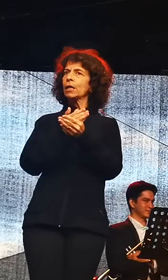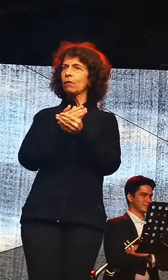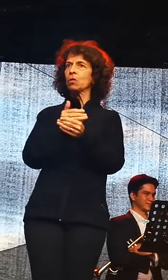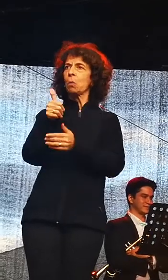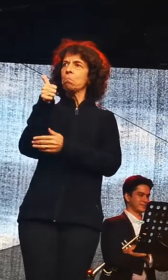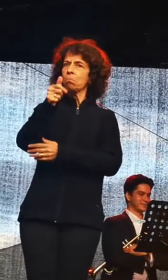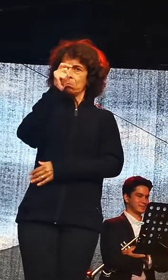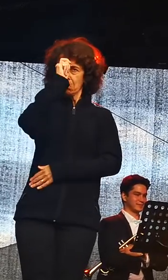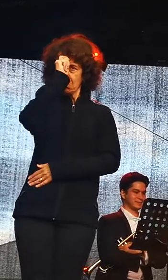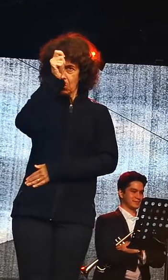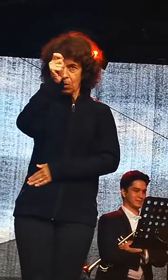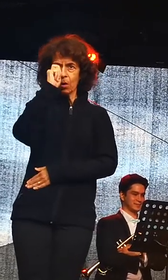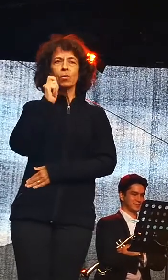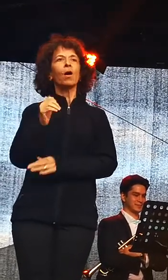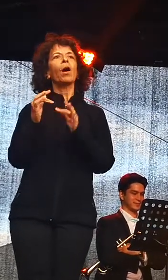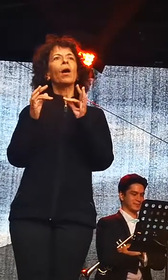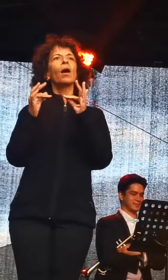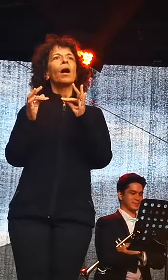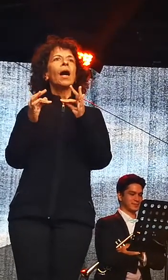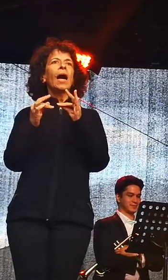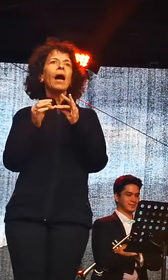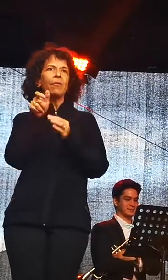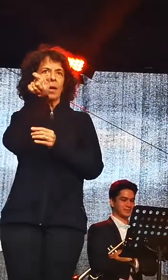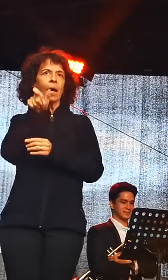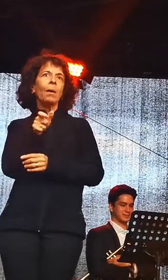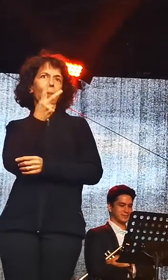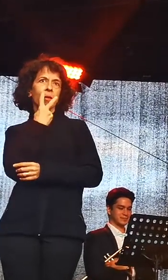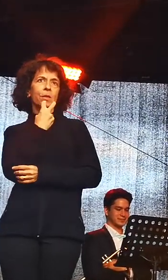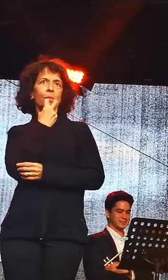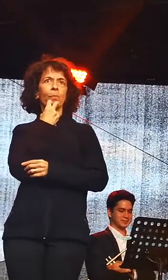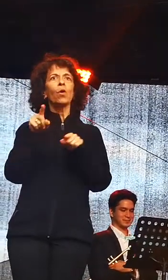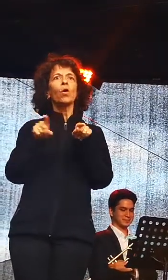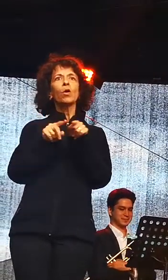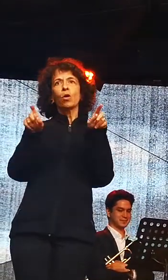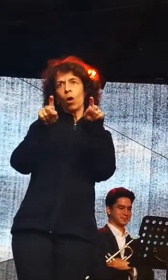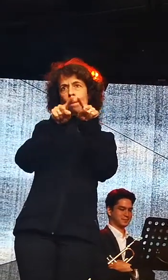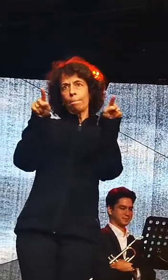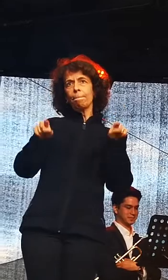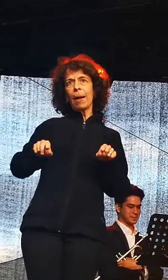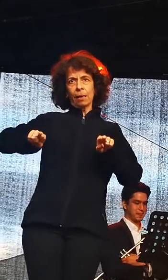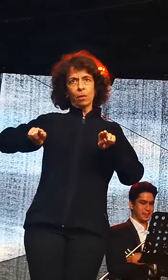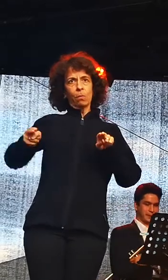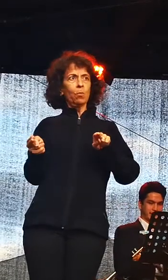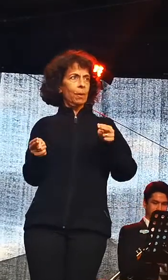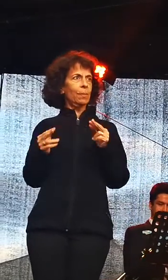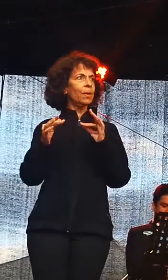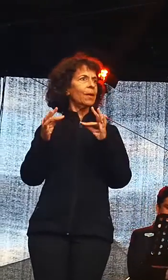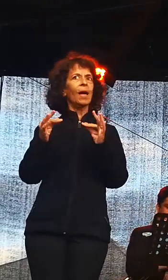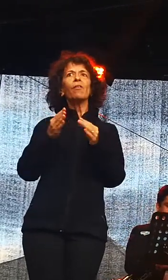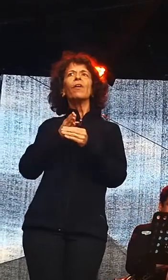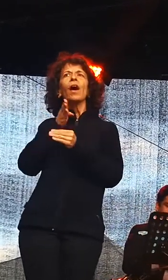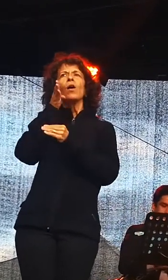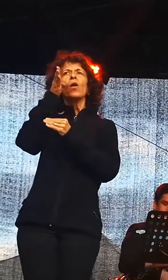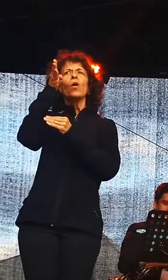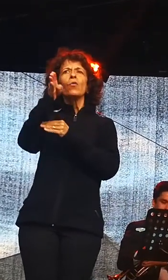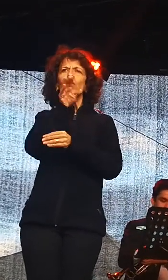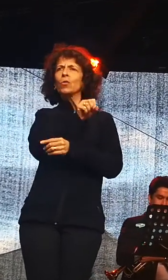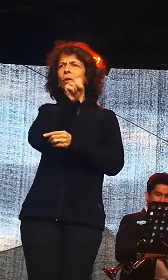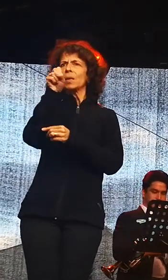et profitable au bien public, pour reprendre les mots du pacte fédéral à propos des mesures prises en vue de